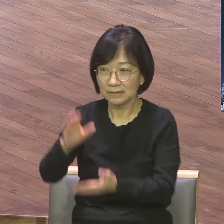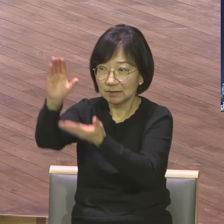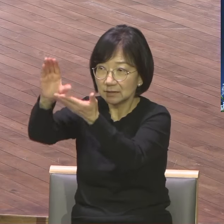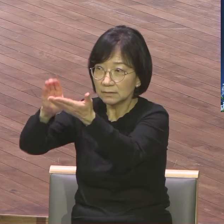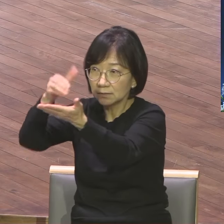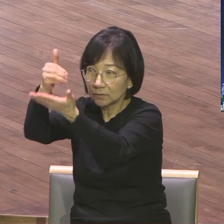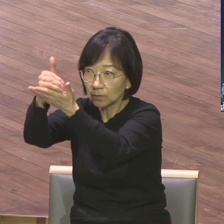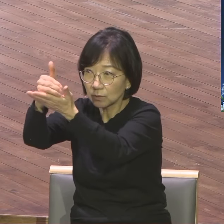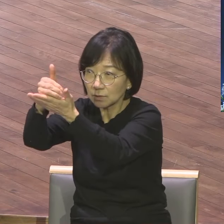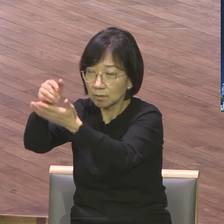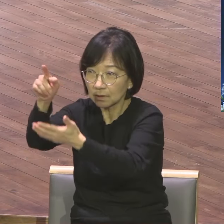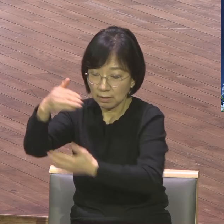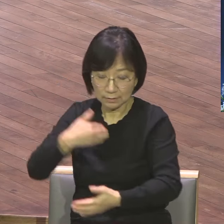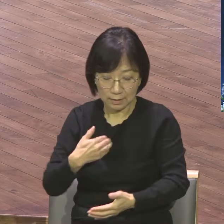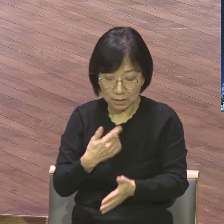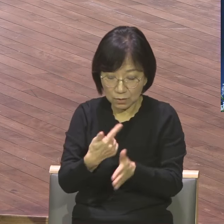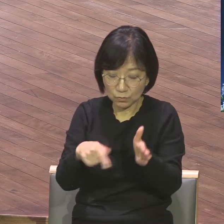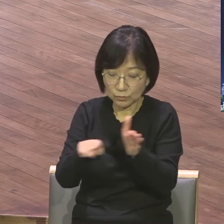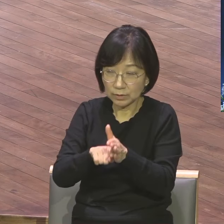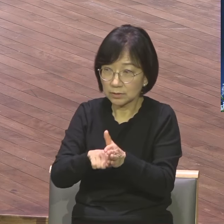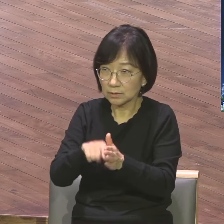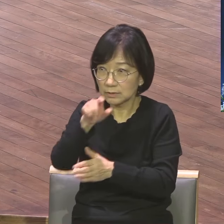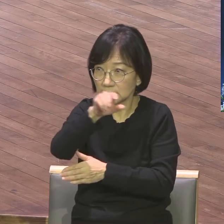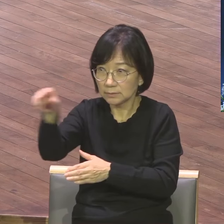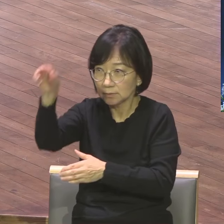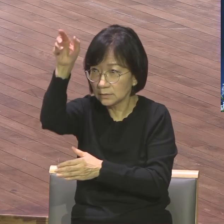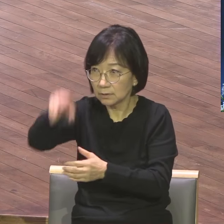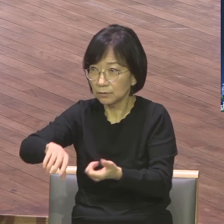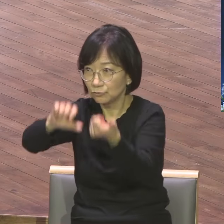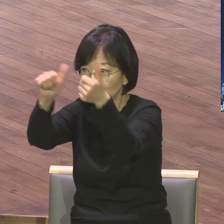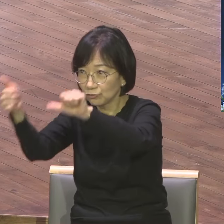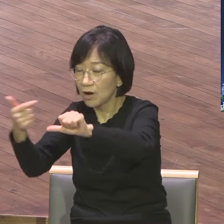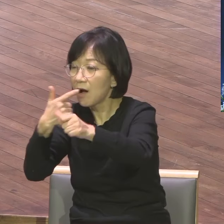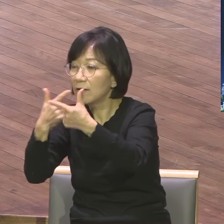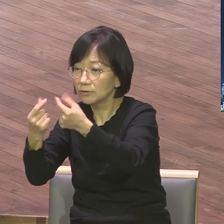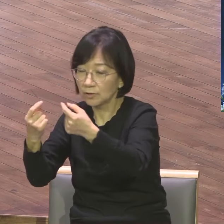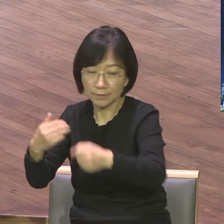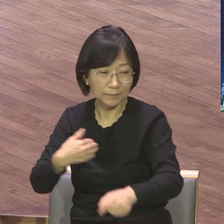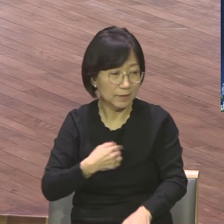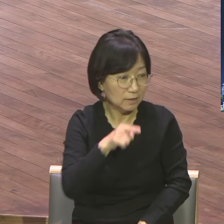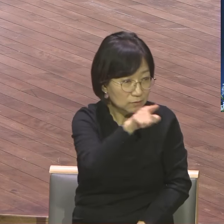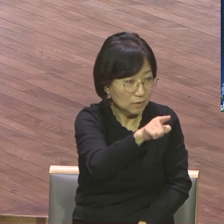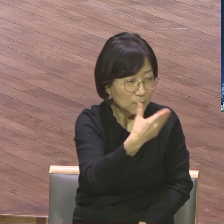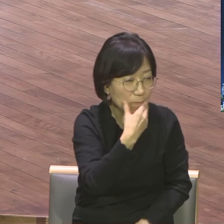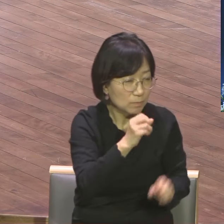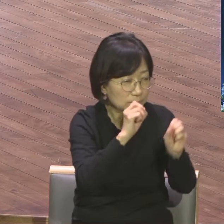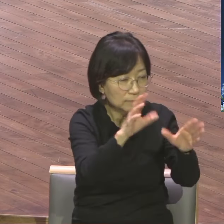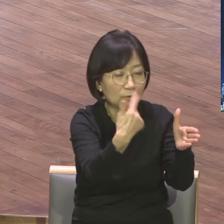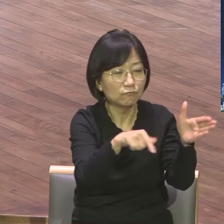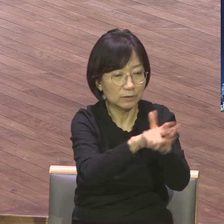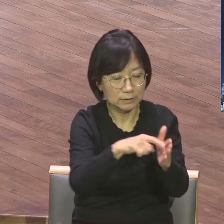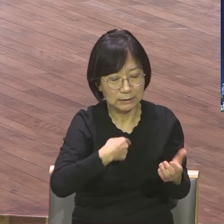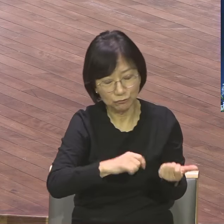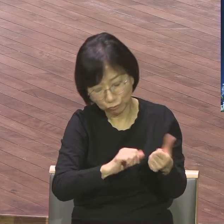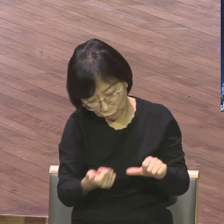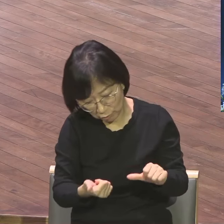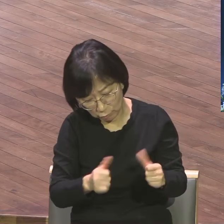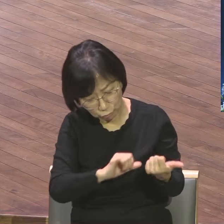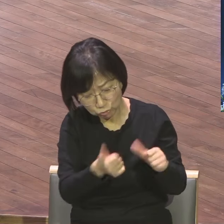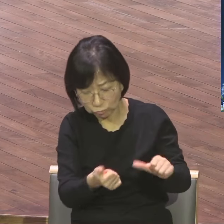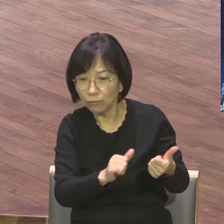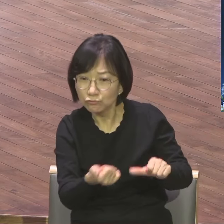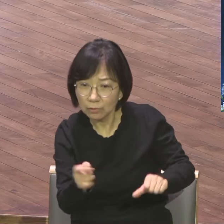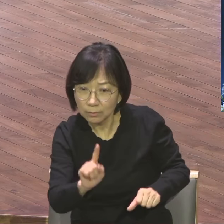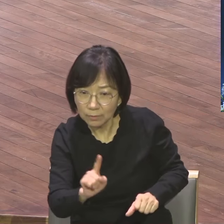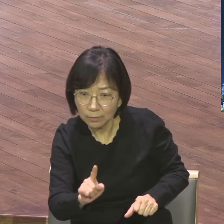것처럼 내가 저 사람에게 복음 증거해서 내가 죽겠다는 거예요. 그 죽음이 뭡니까? 물질을 드릴 수도 있고 시간을 드릴 수도